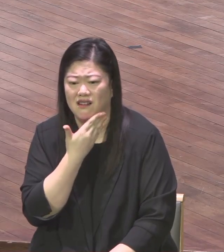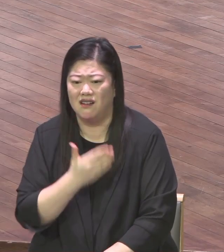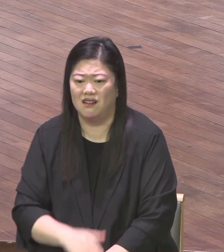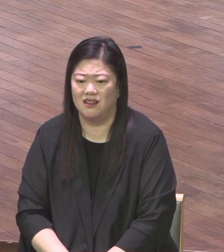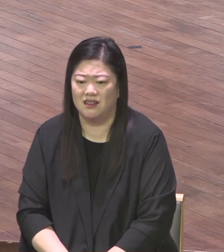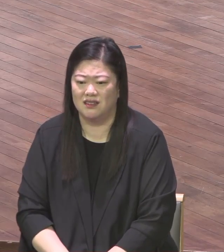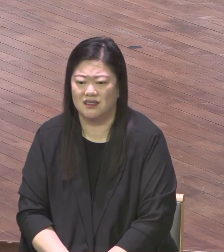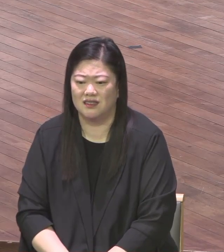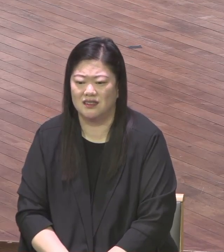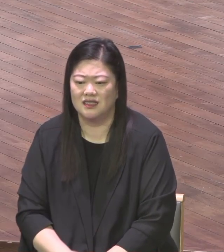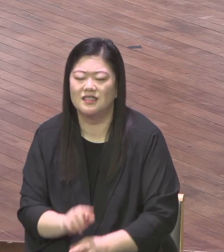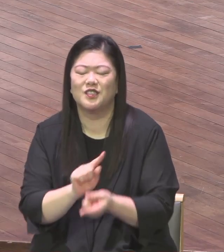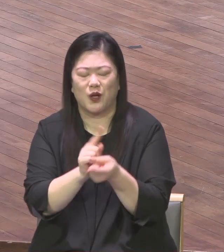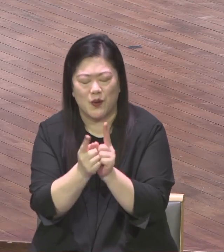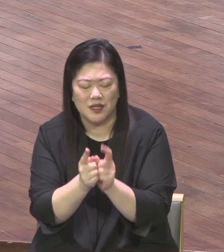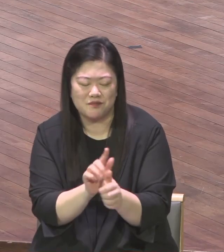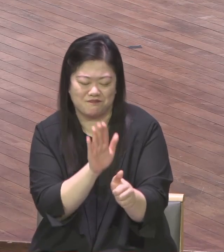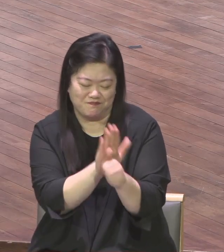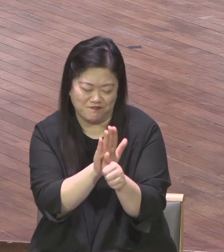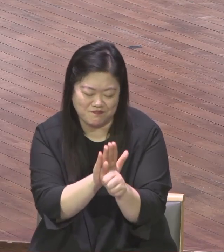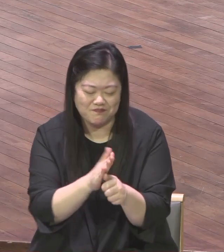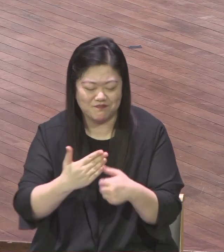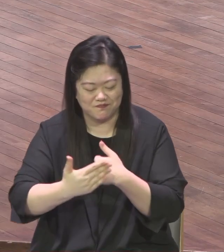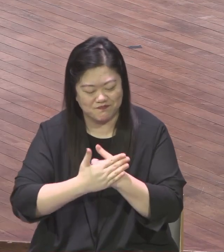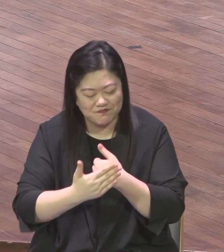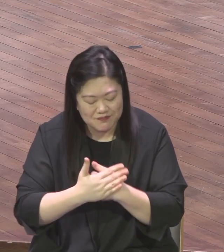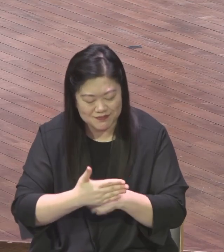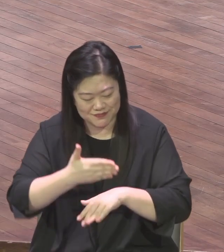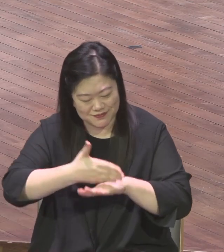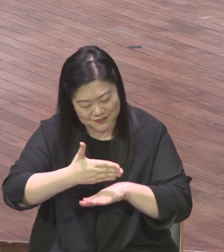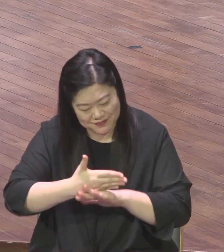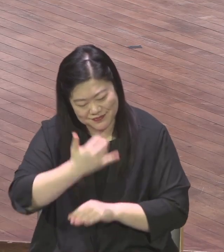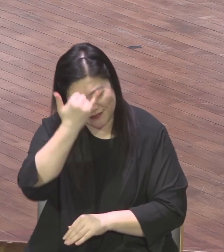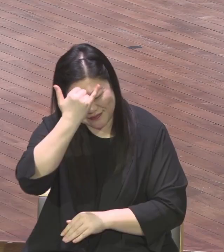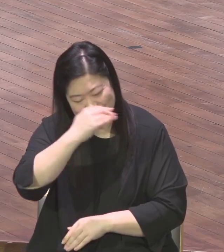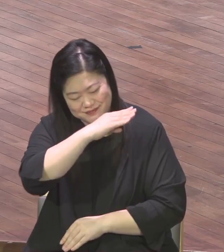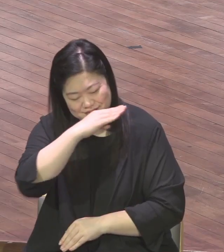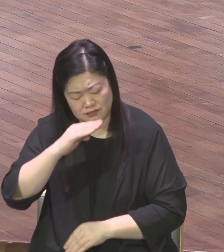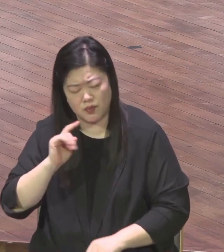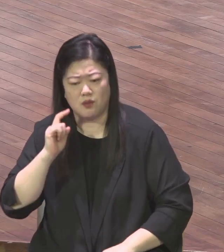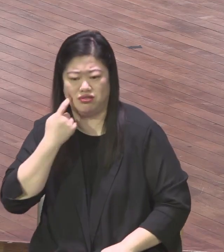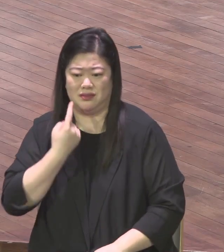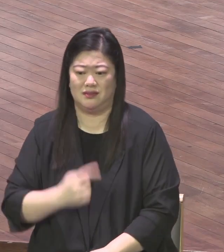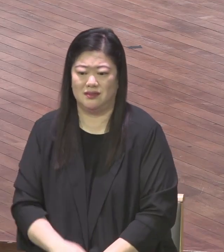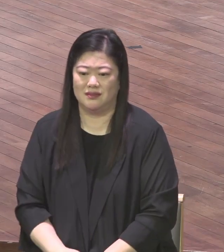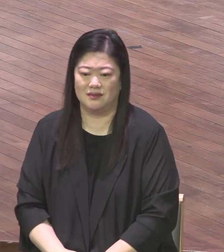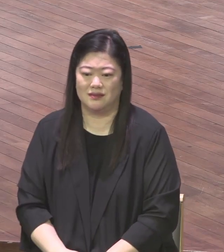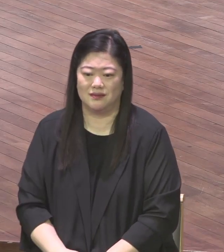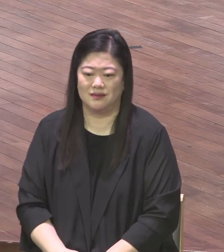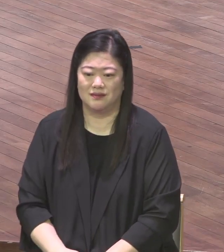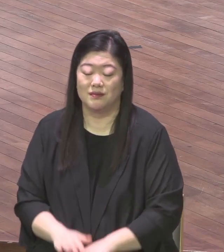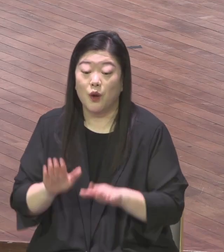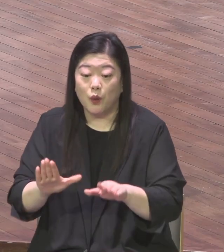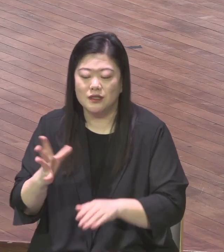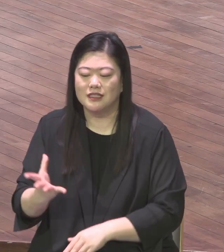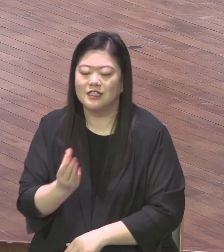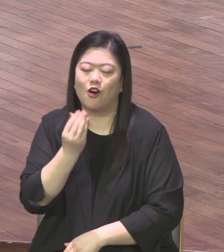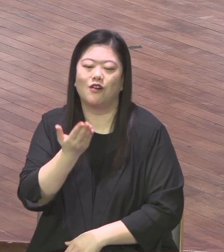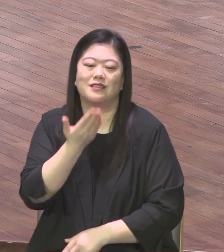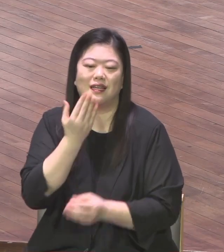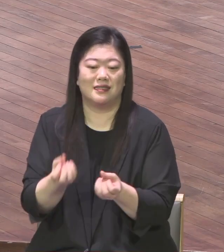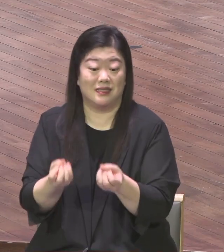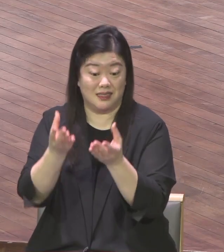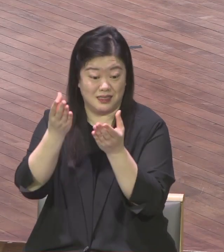서로 권면하고 덕을 세우며 기쁨과 감사의 공동체를 이루어 가지요. 오늘 성찬식을 통해서